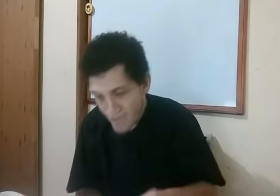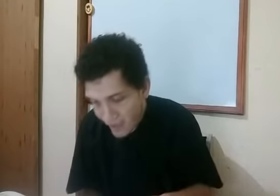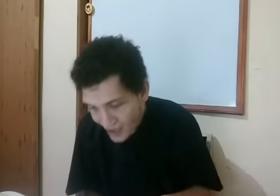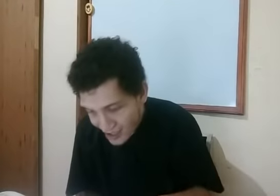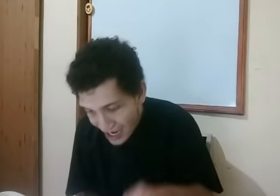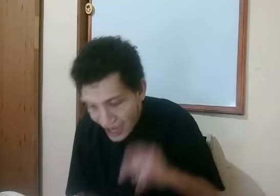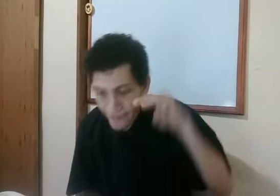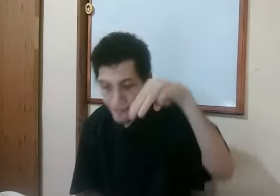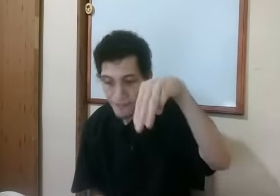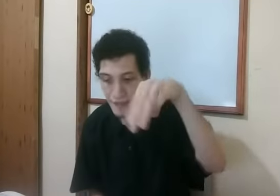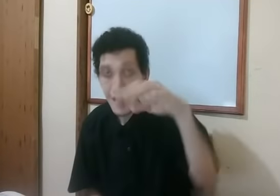Memorizar.